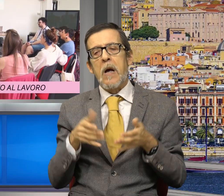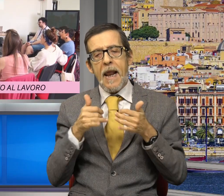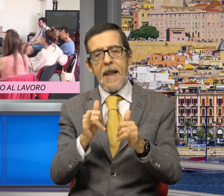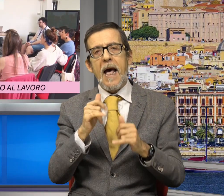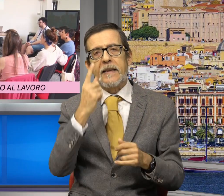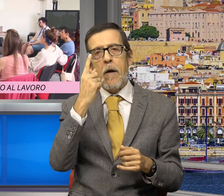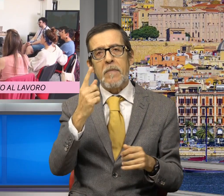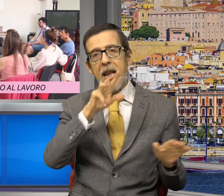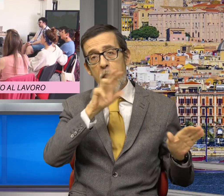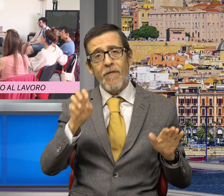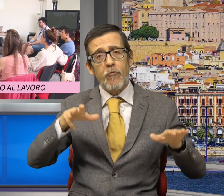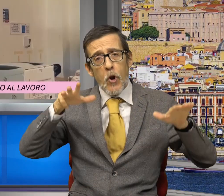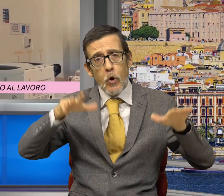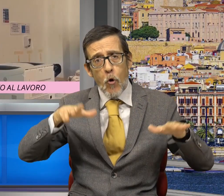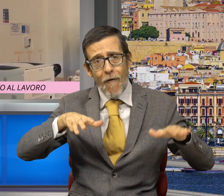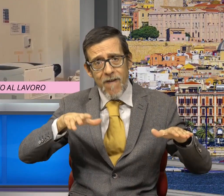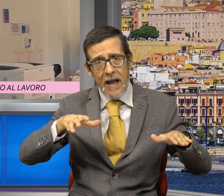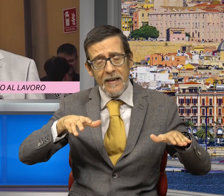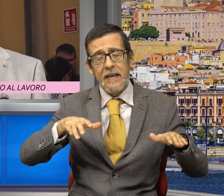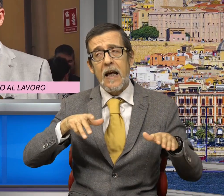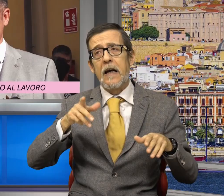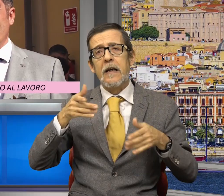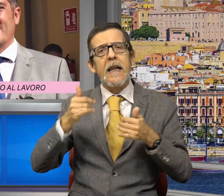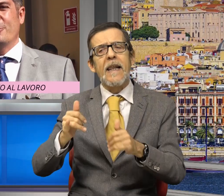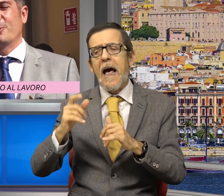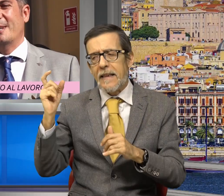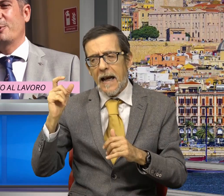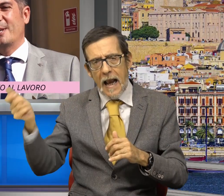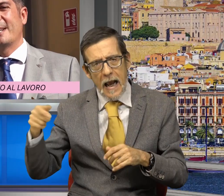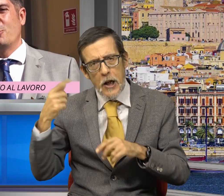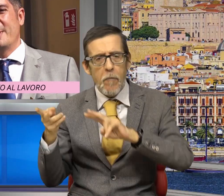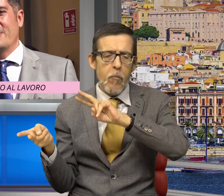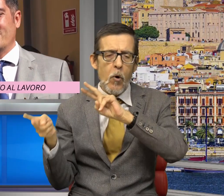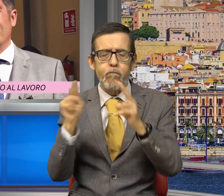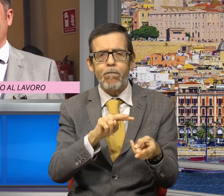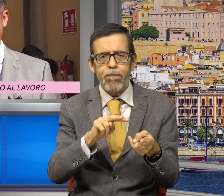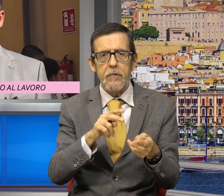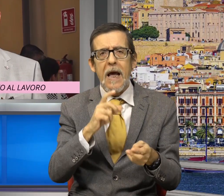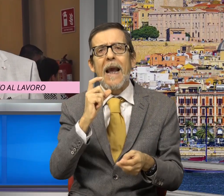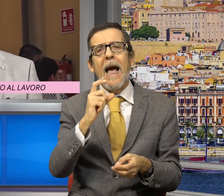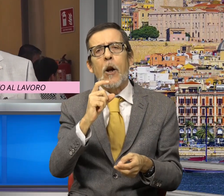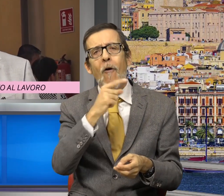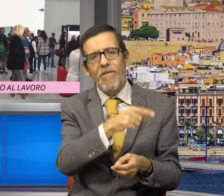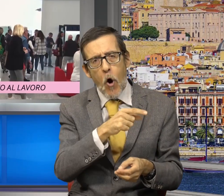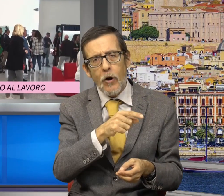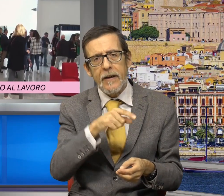realtà nasce a Cagliari, si trasferisce poi nel 2005 a Carloforte, però dal 2008 a Carbonia e nel suo